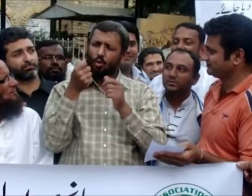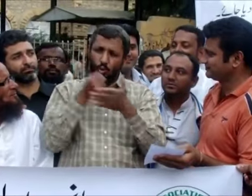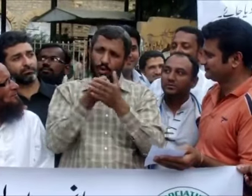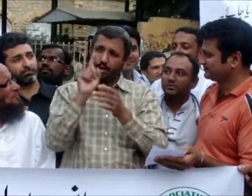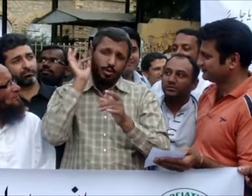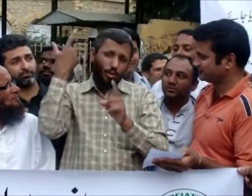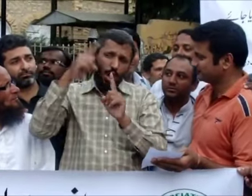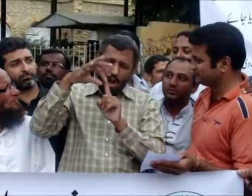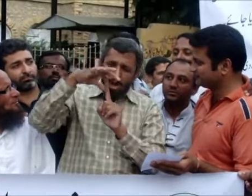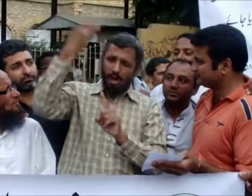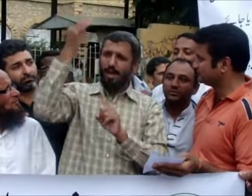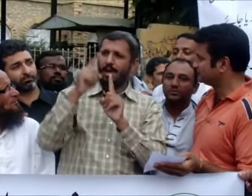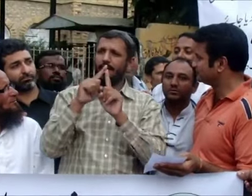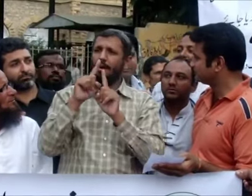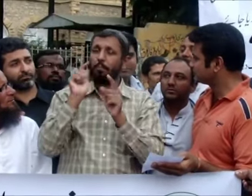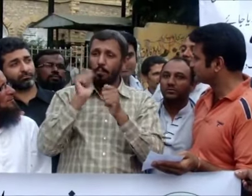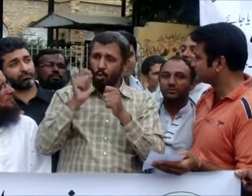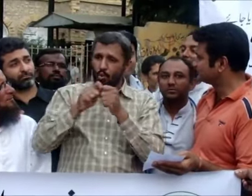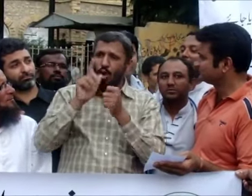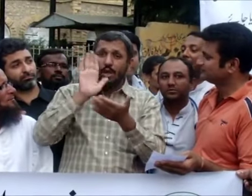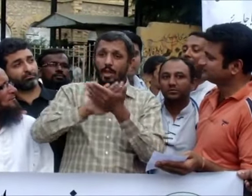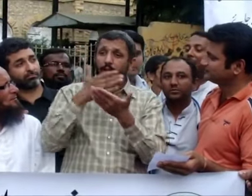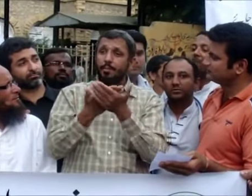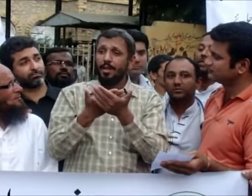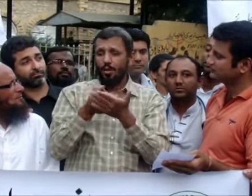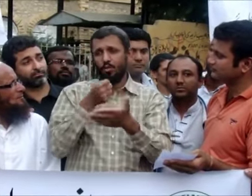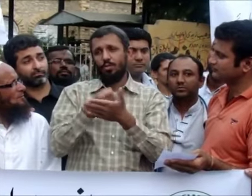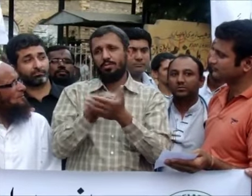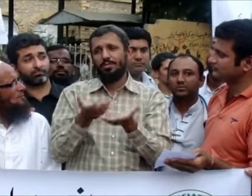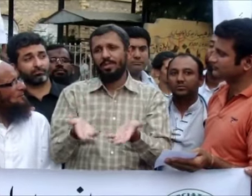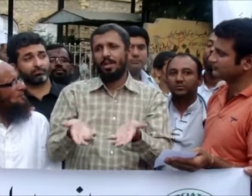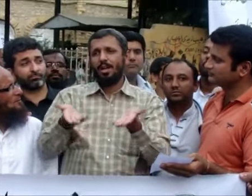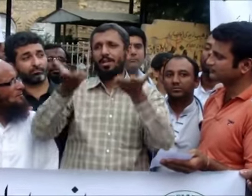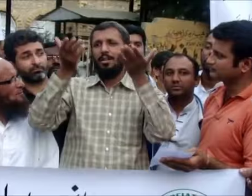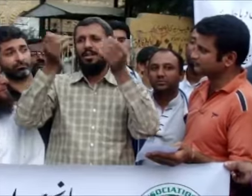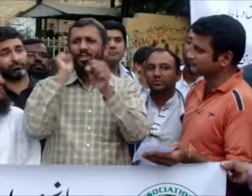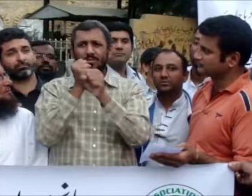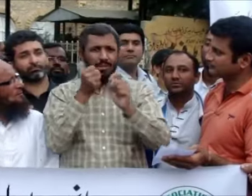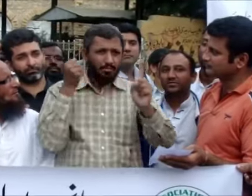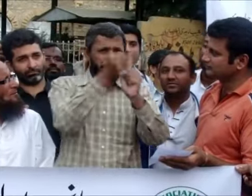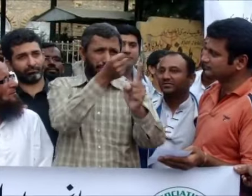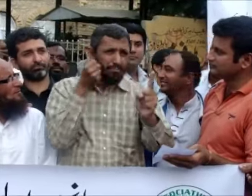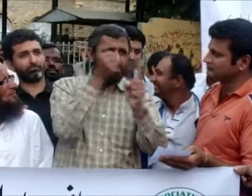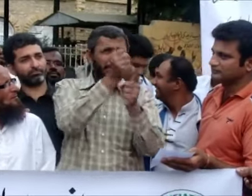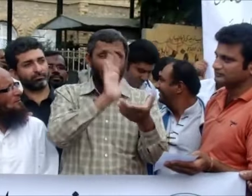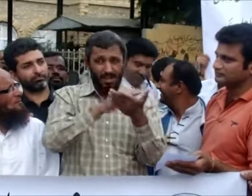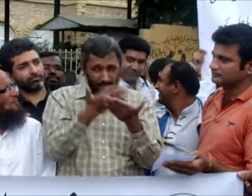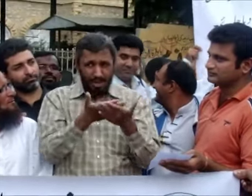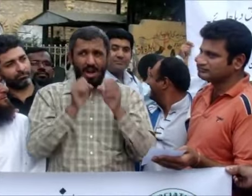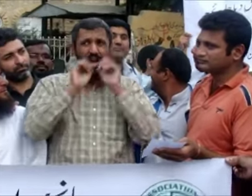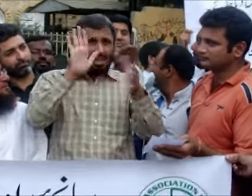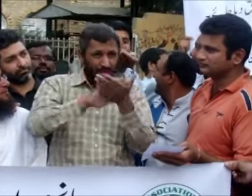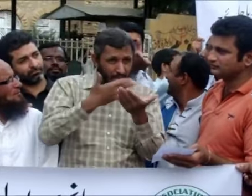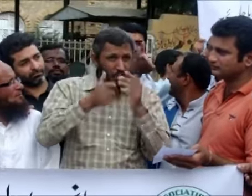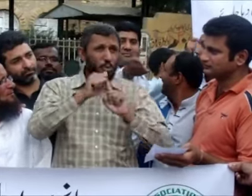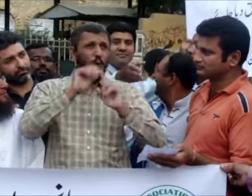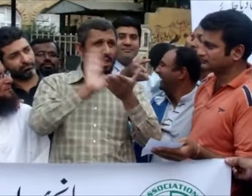देखिए मैं समझता हूँ कि इस वक्त जो हमारा वजीर है उनको मैंने एक